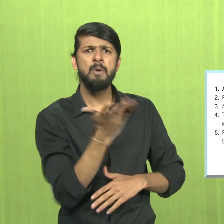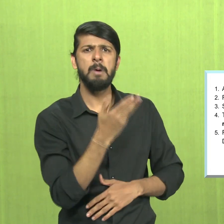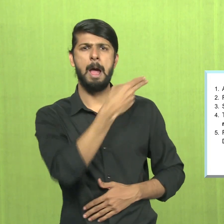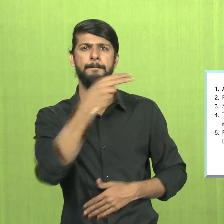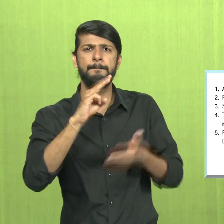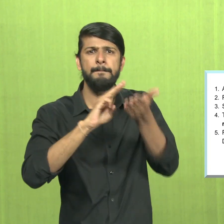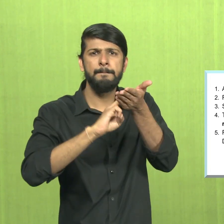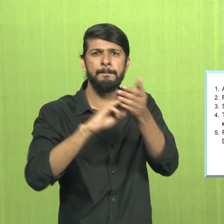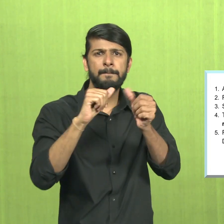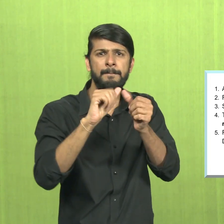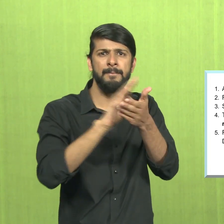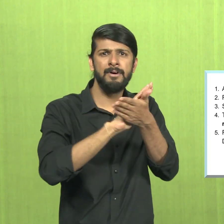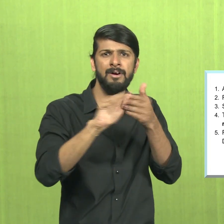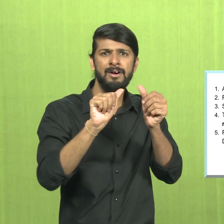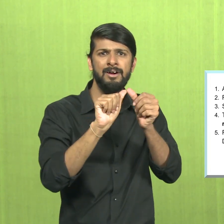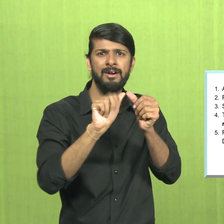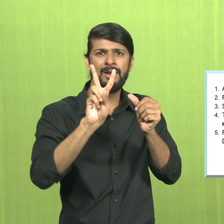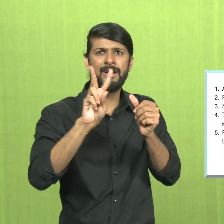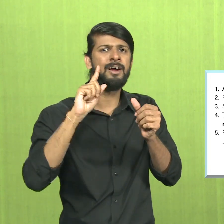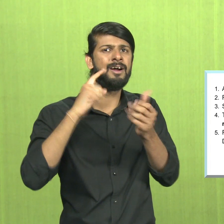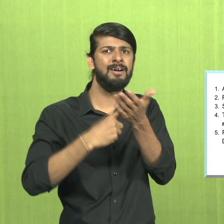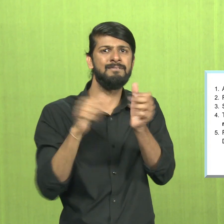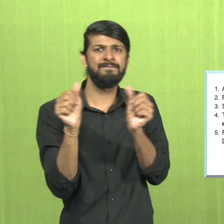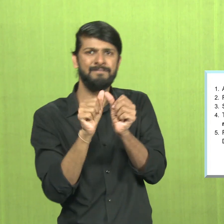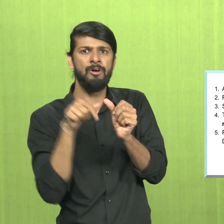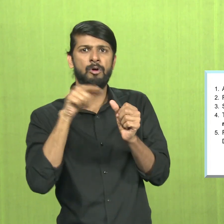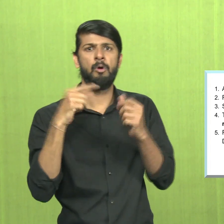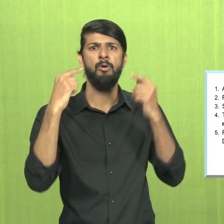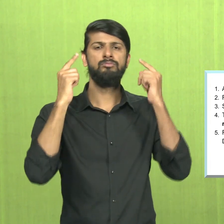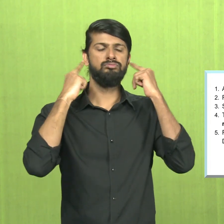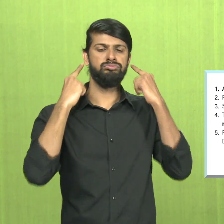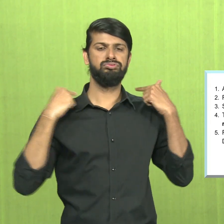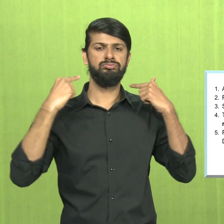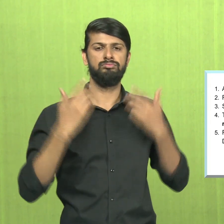ए रिलिजन वास फाउंडेड बाय महावीरा है